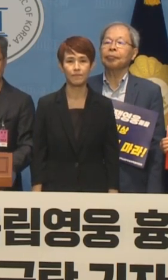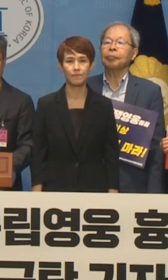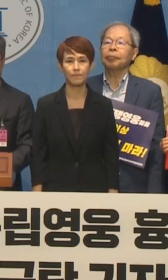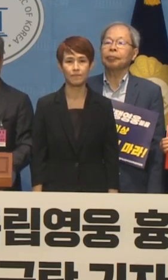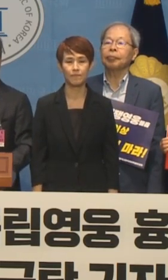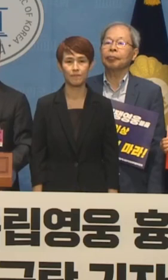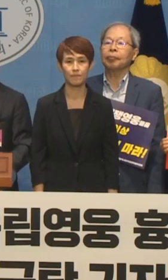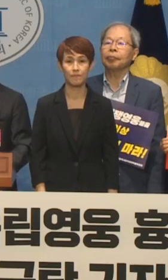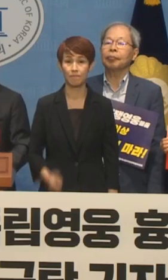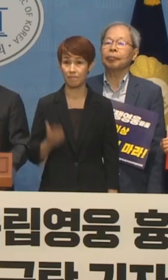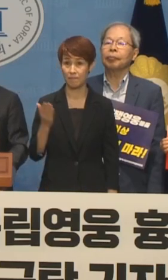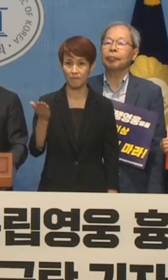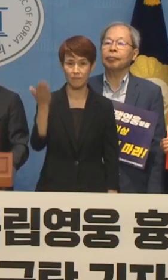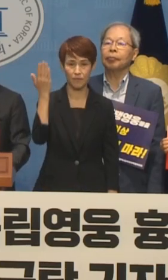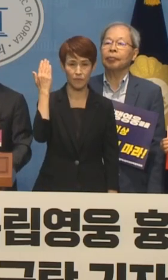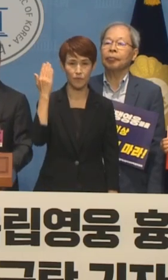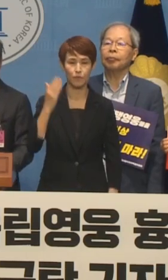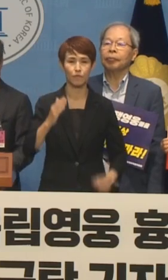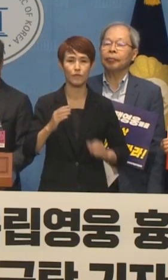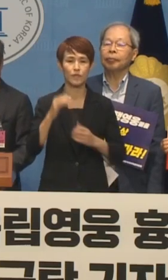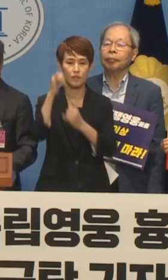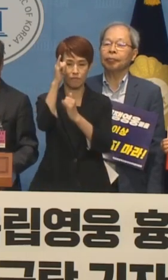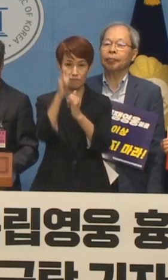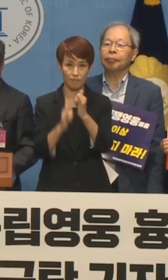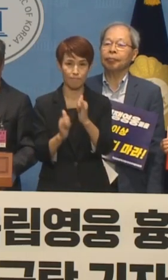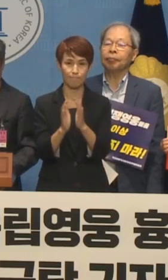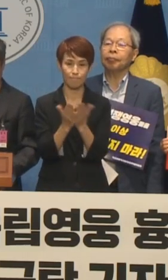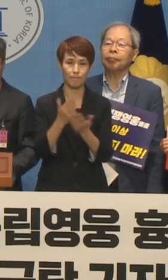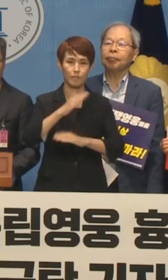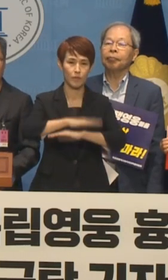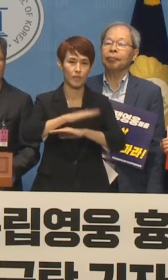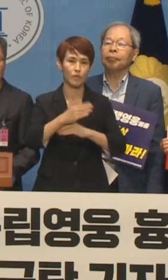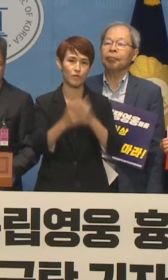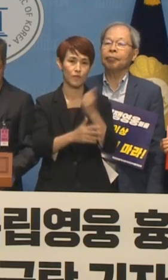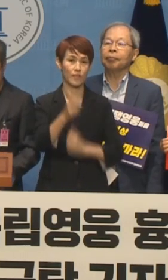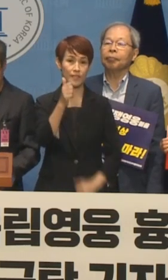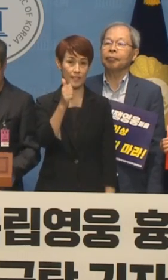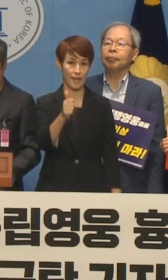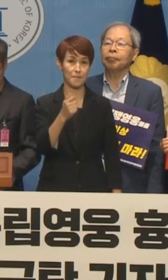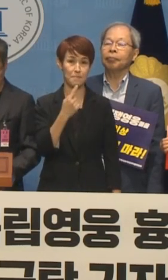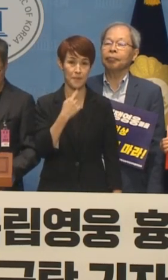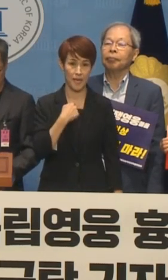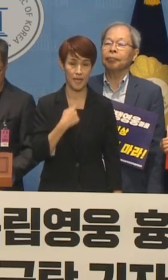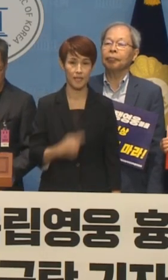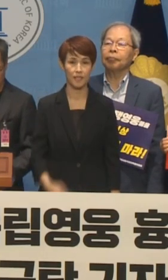이만열 이사님은 전 국사편찬위원장이십니다. 그리고